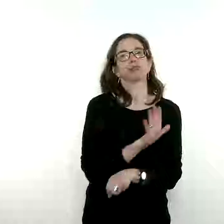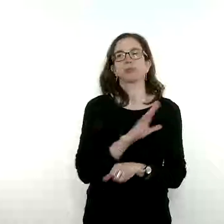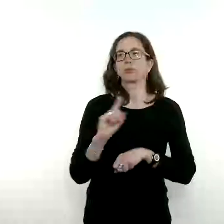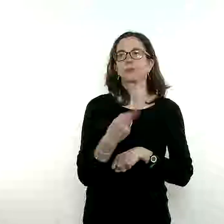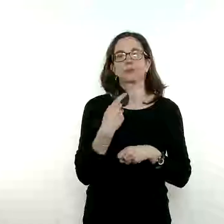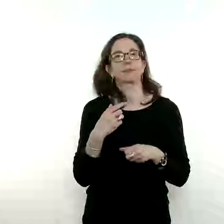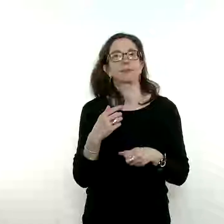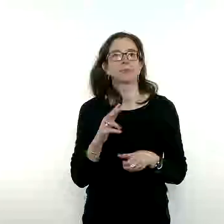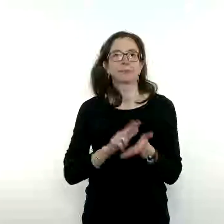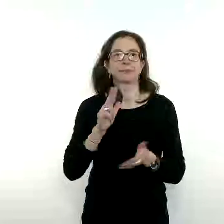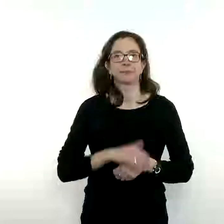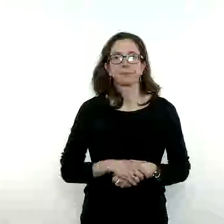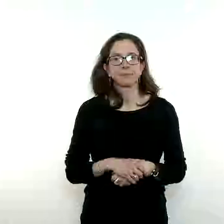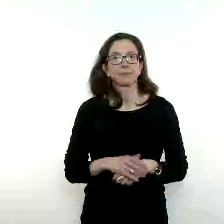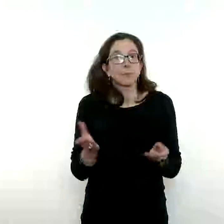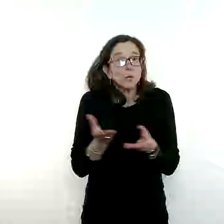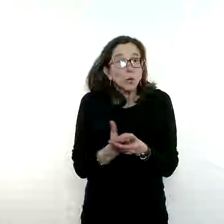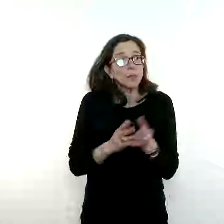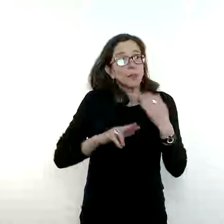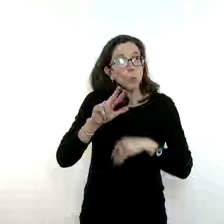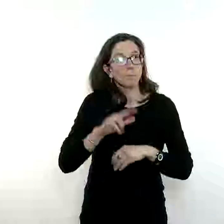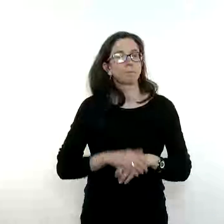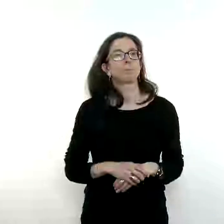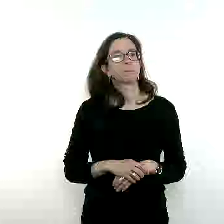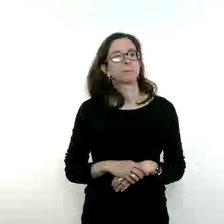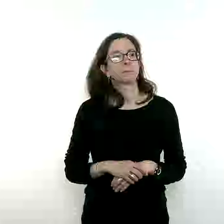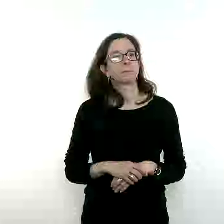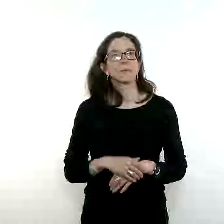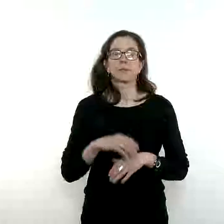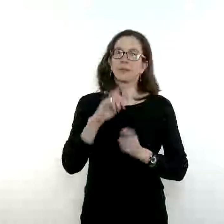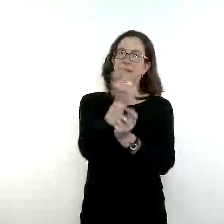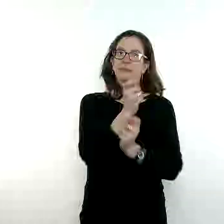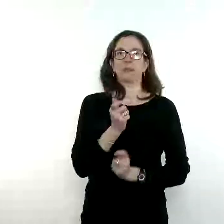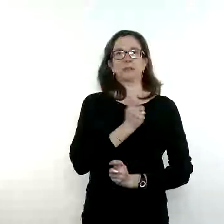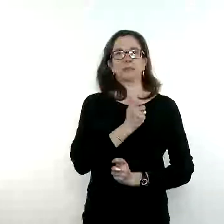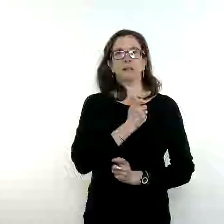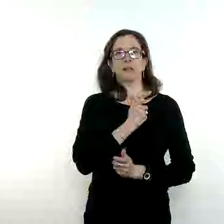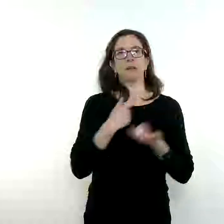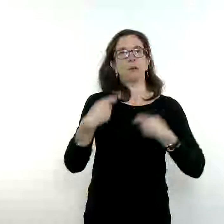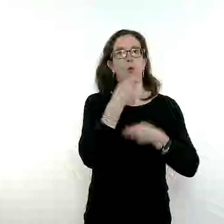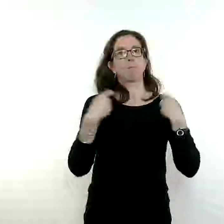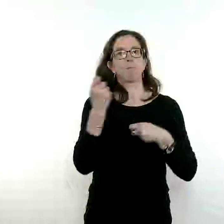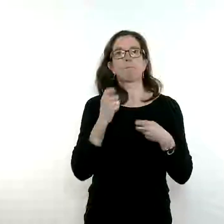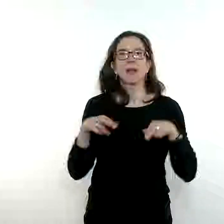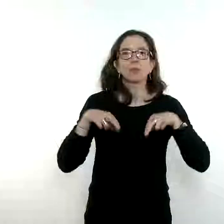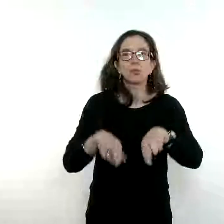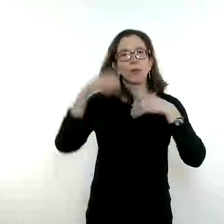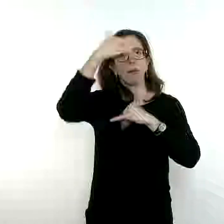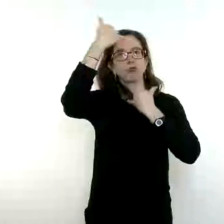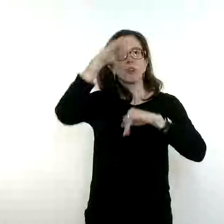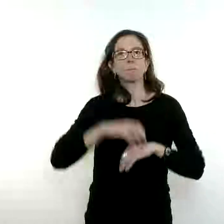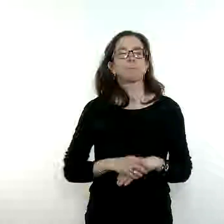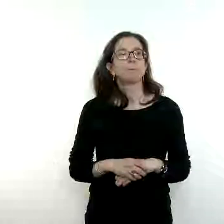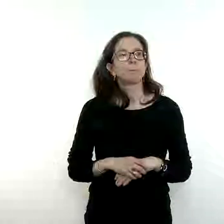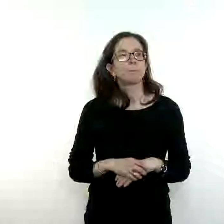3. Périmètre de sauvegarde du commerce et de l'artisanat de proximité. Il s'agit de la préemption d'un fonds de commerce rue d'Alger. Je ne